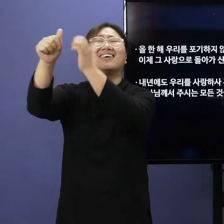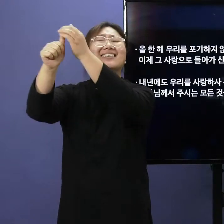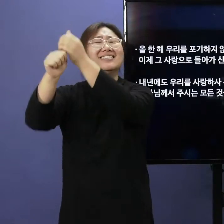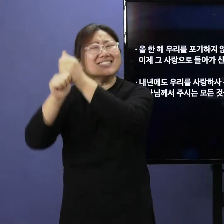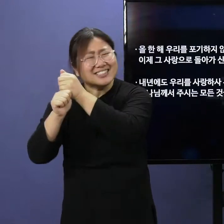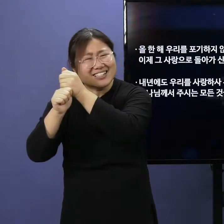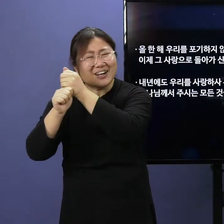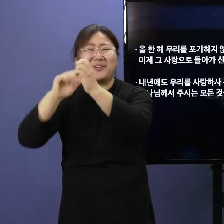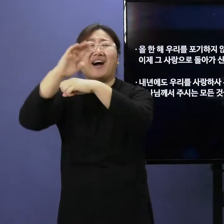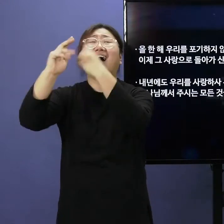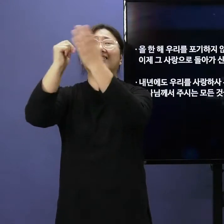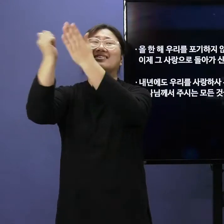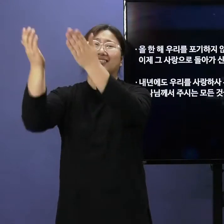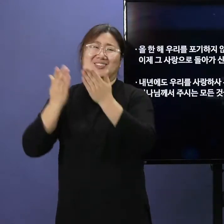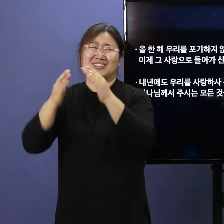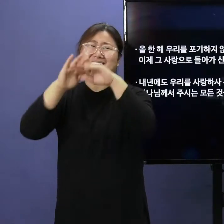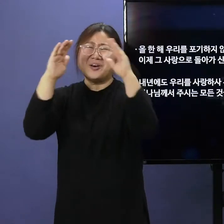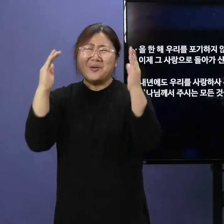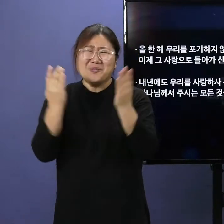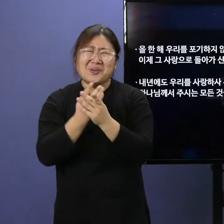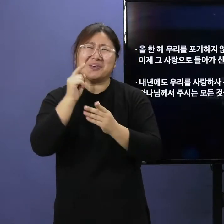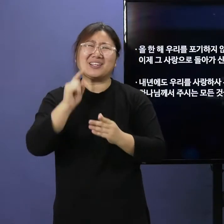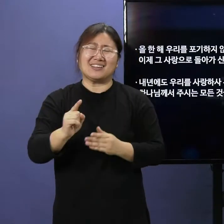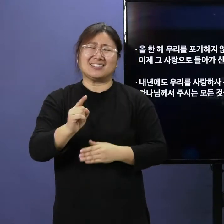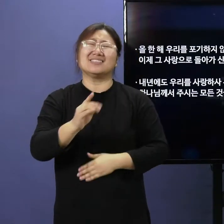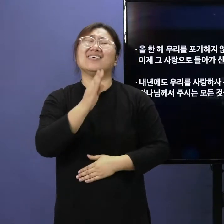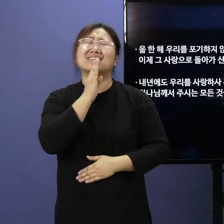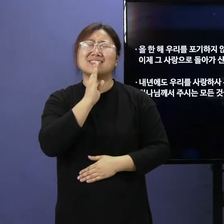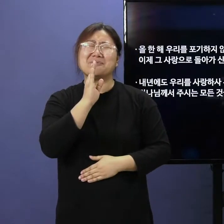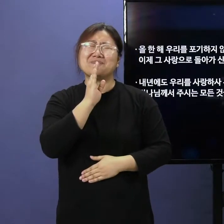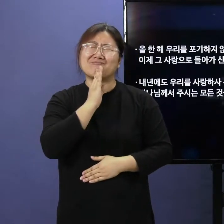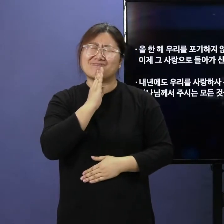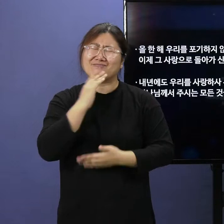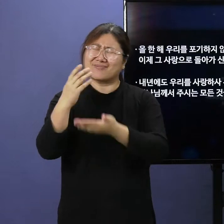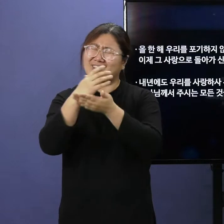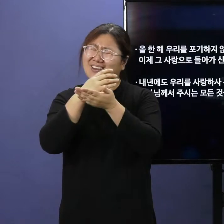하여 주옵소서. 하나님 우리를 회복시켜 주옵소서.